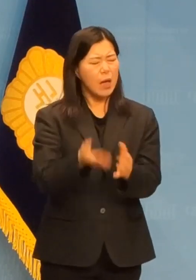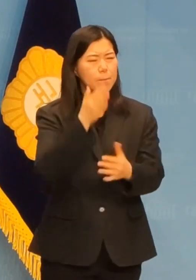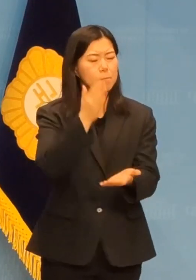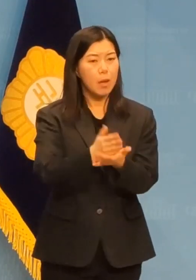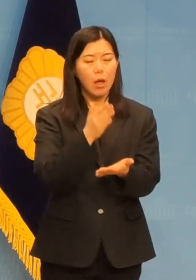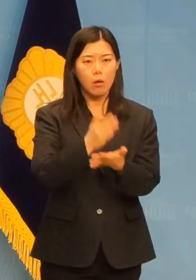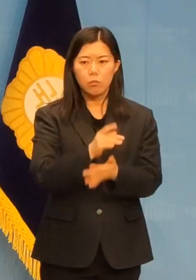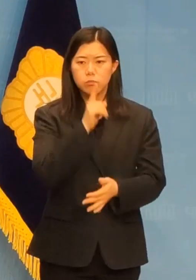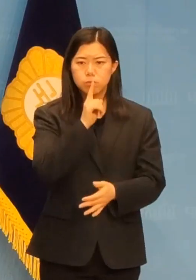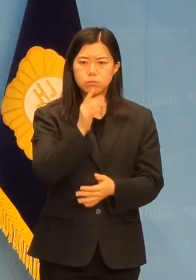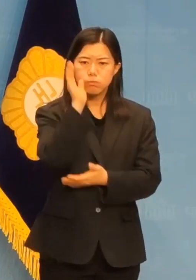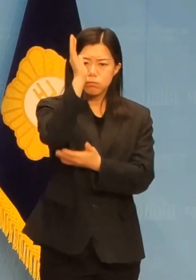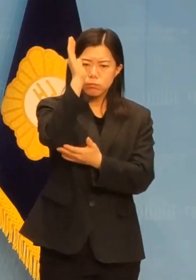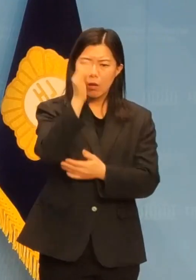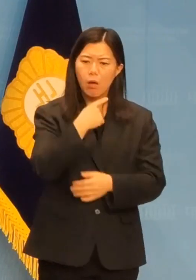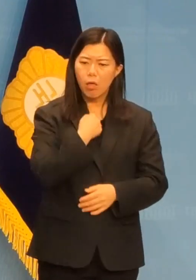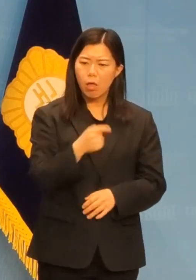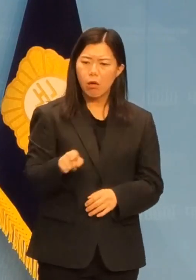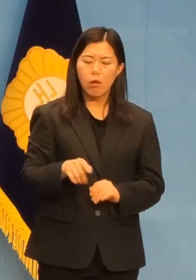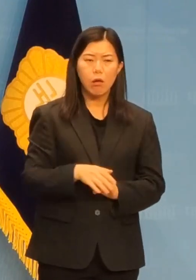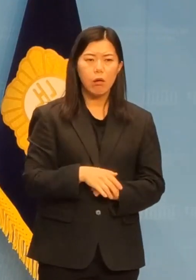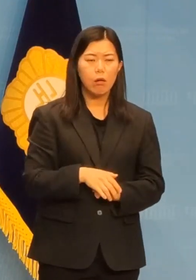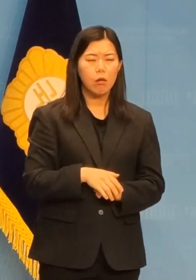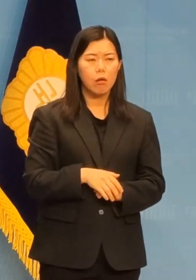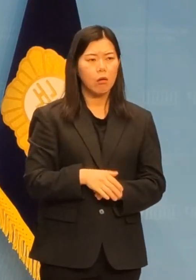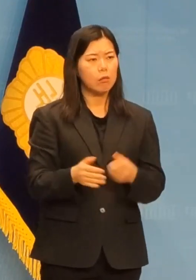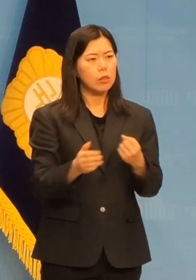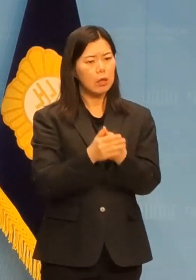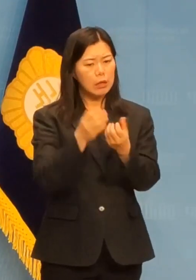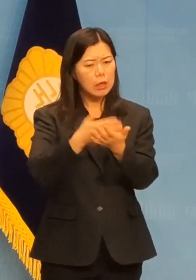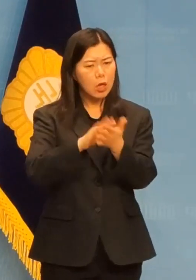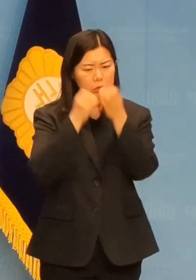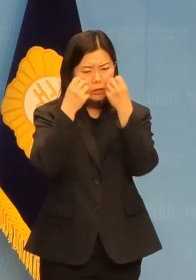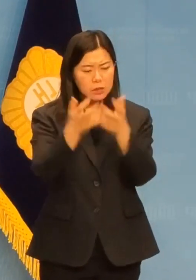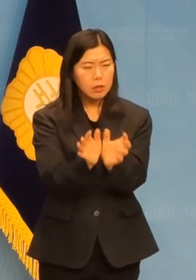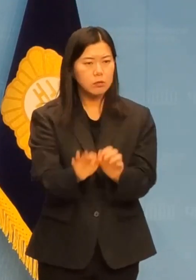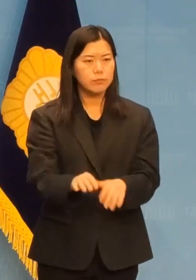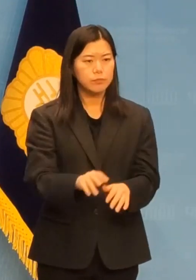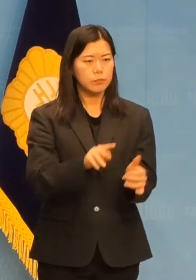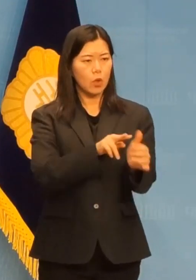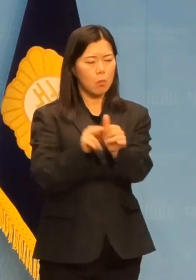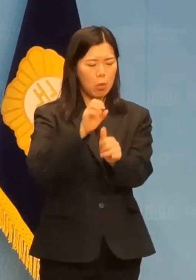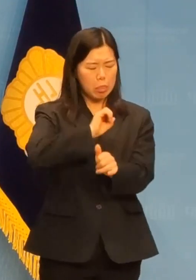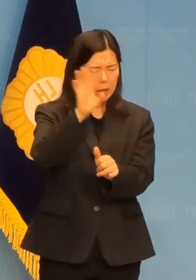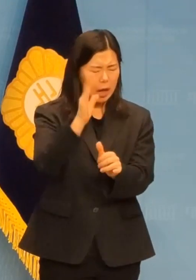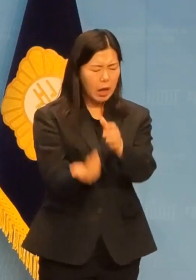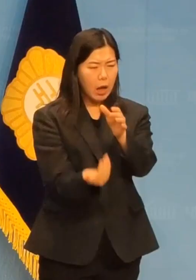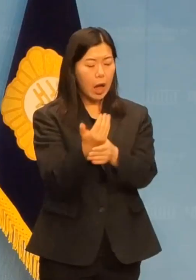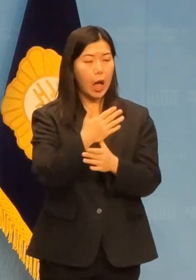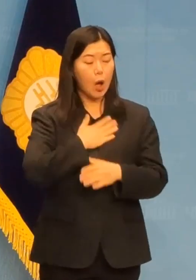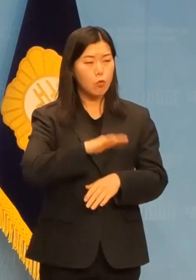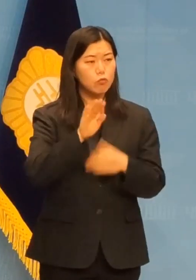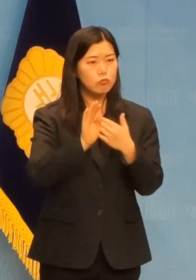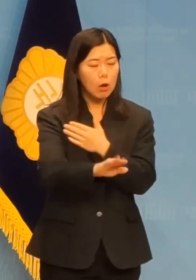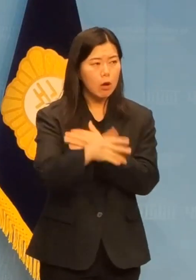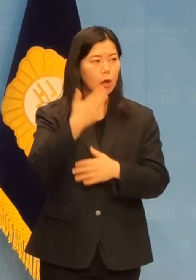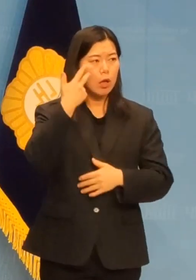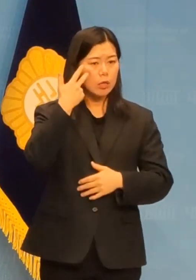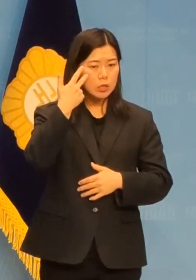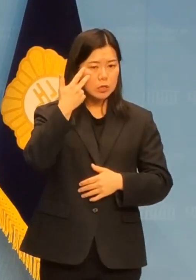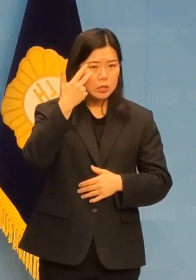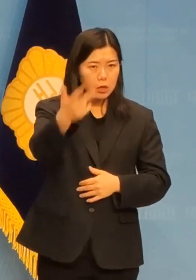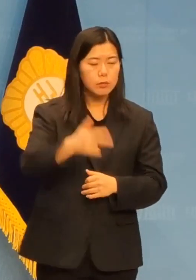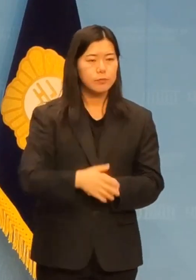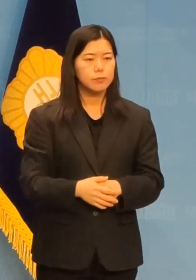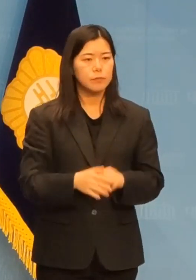말라는 논평을 냈던 것입니까? 그래서 개혁신당은 정보 유출 사태가 알려진 후 무려 일주일이나